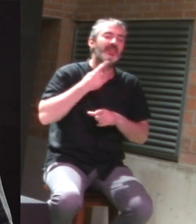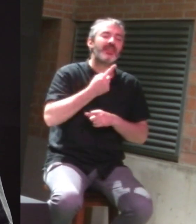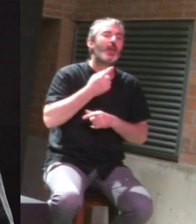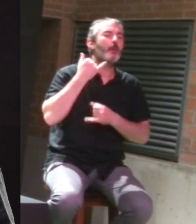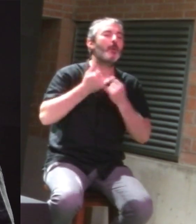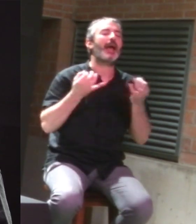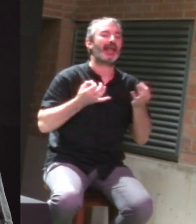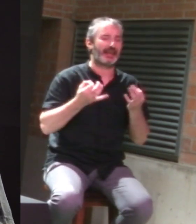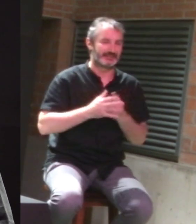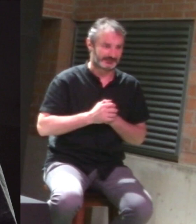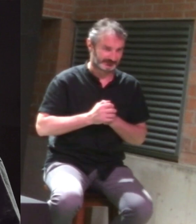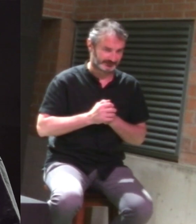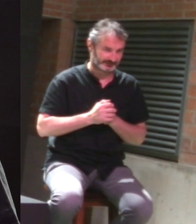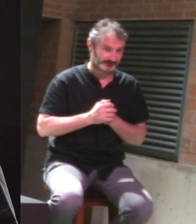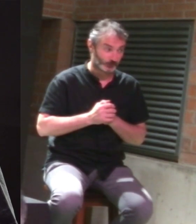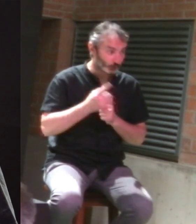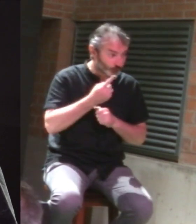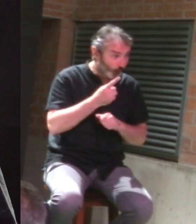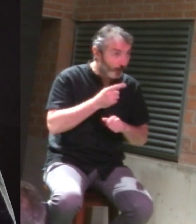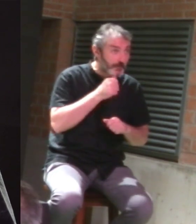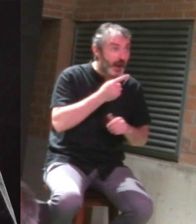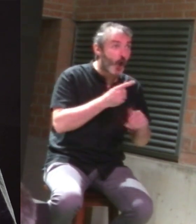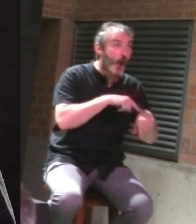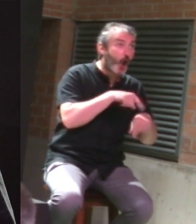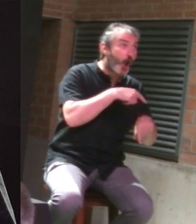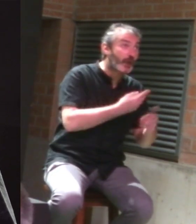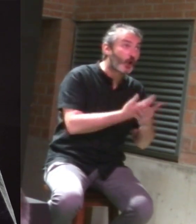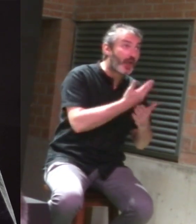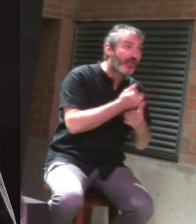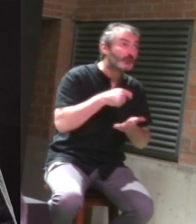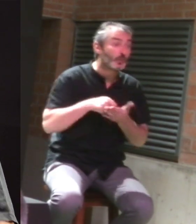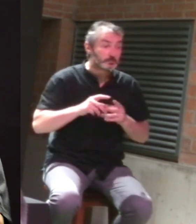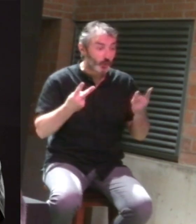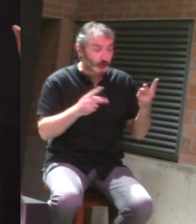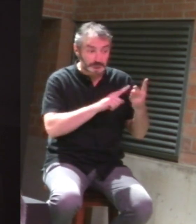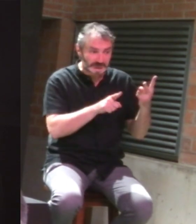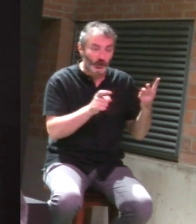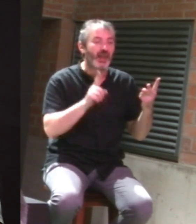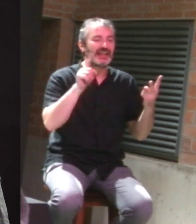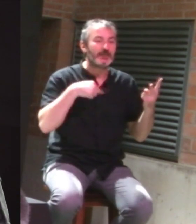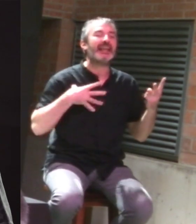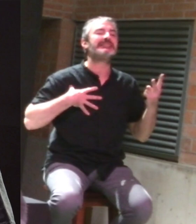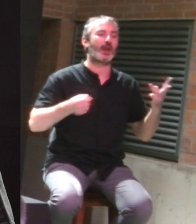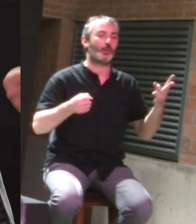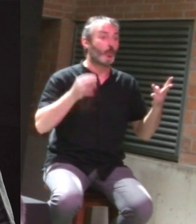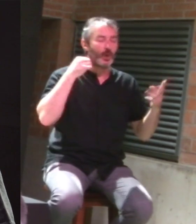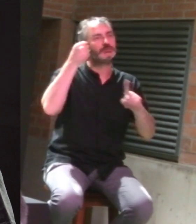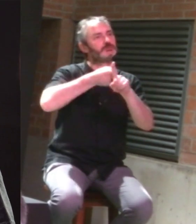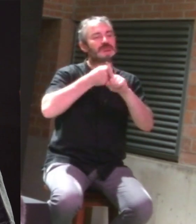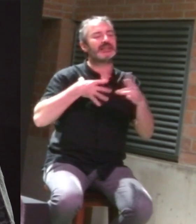texto, no era solo la jornada y el salario, sino la salud. O sea, las mujeres inciden en este